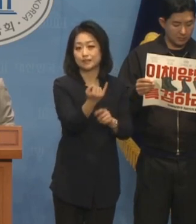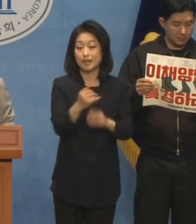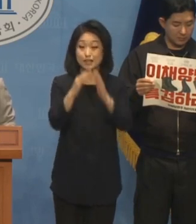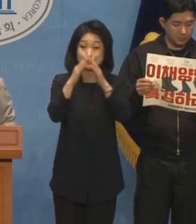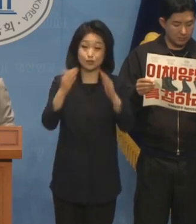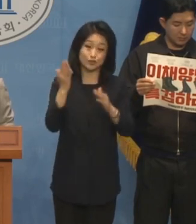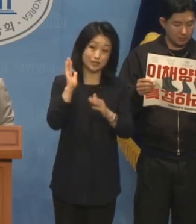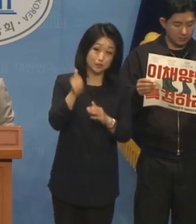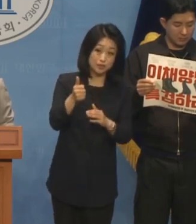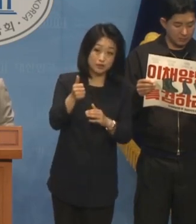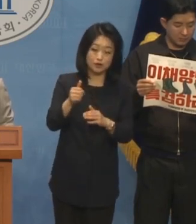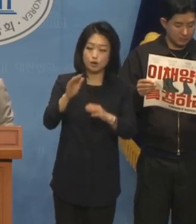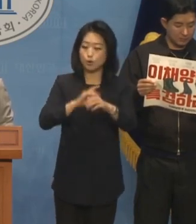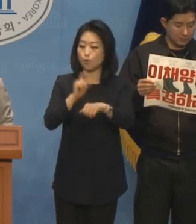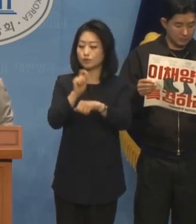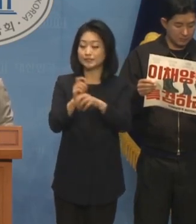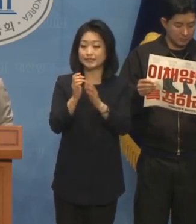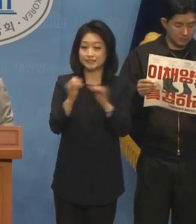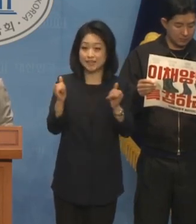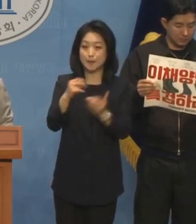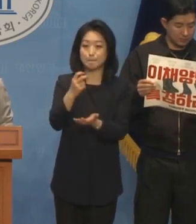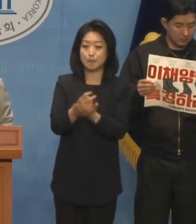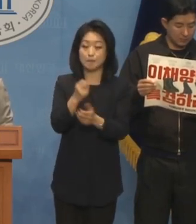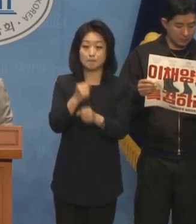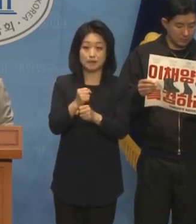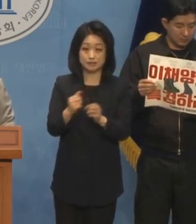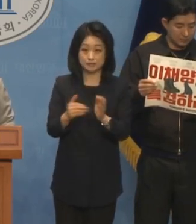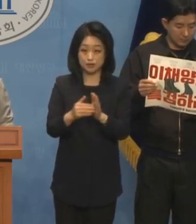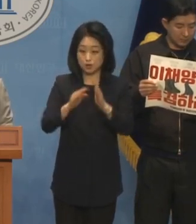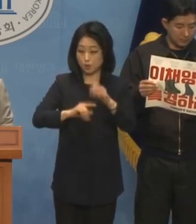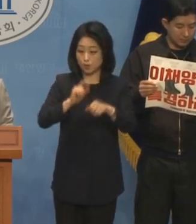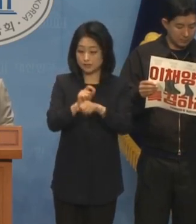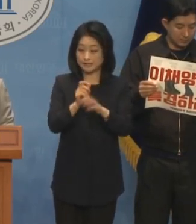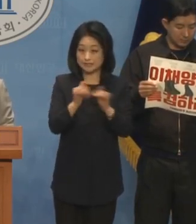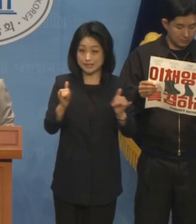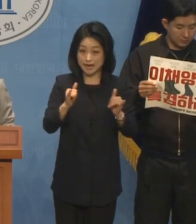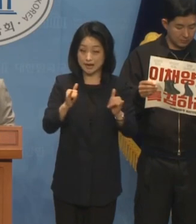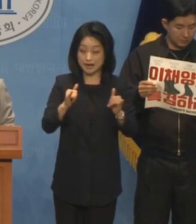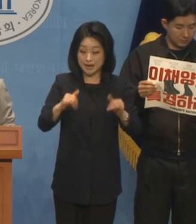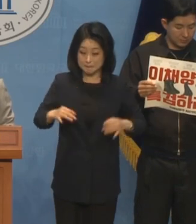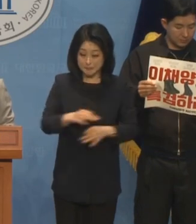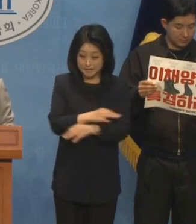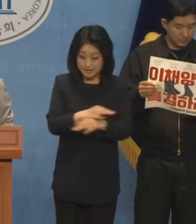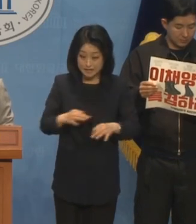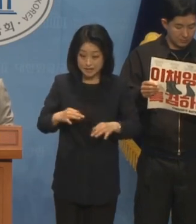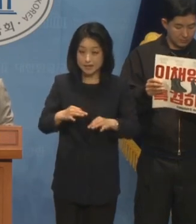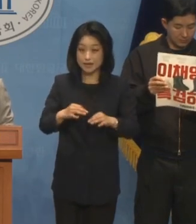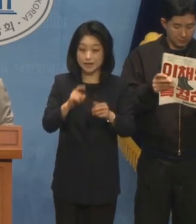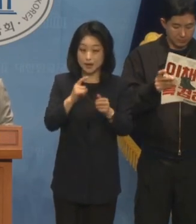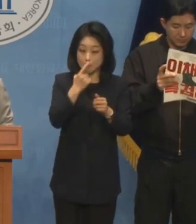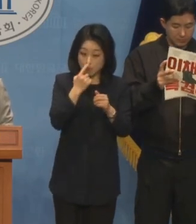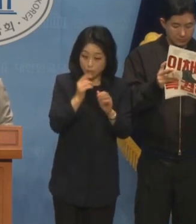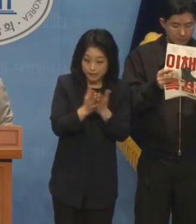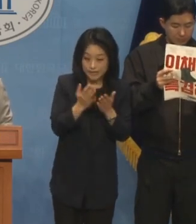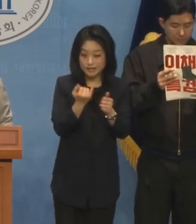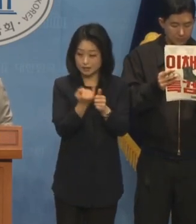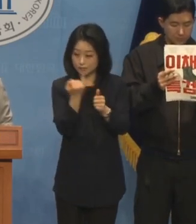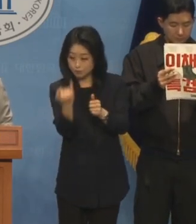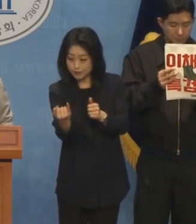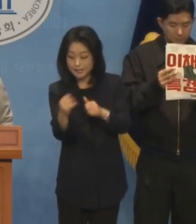입니다 공직자의 부패는 공직자 자신이 아니라 배우자와 가족까지 확대될게 부정